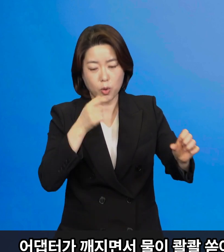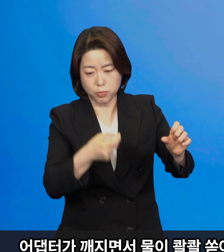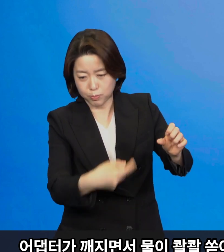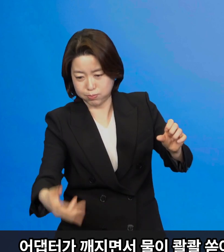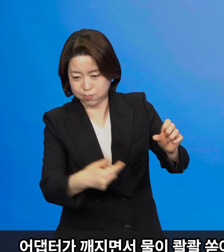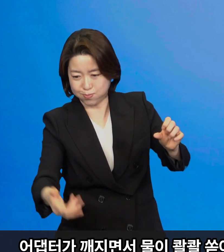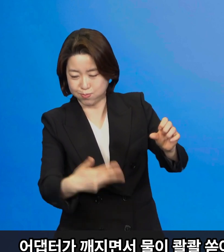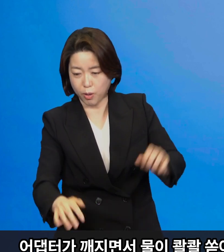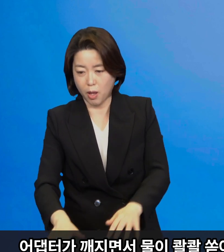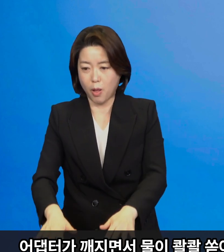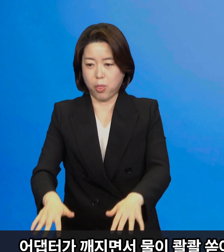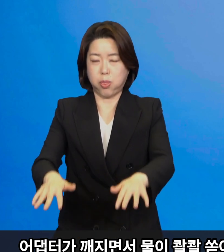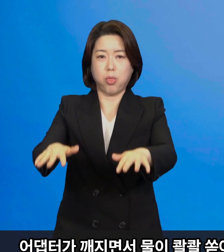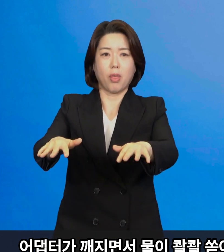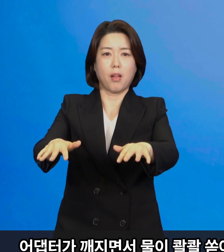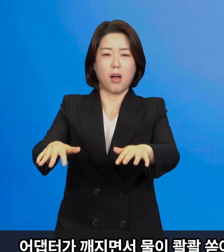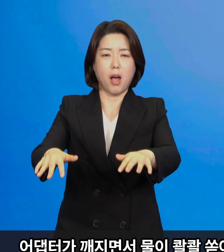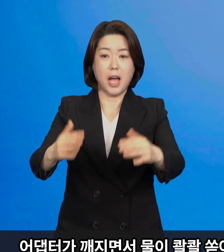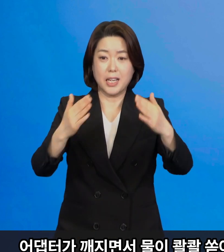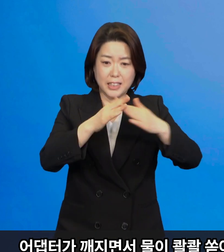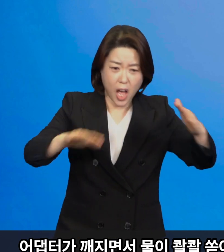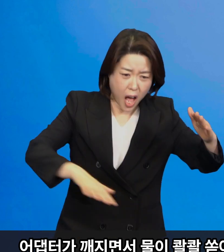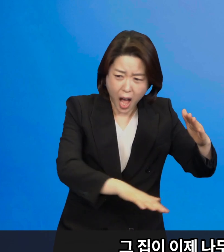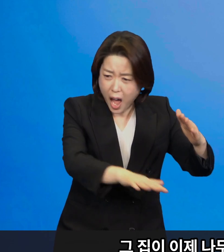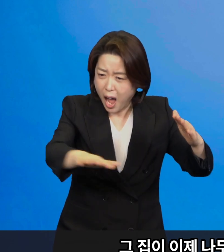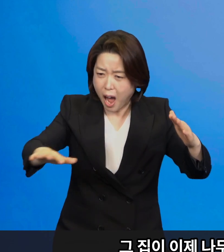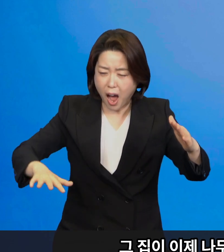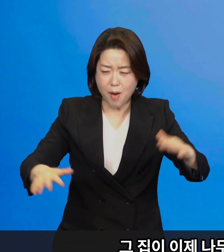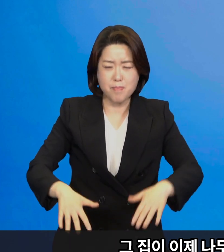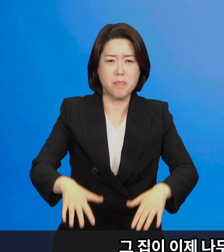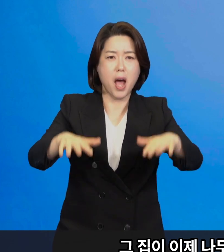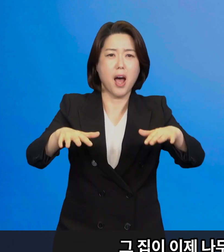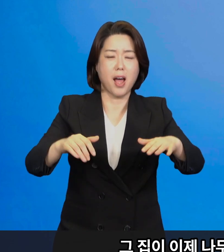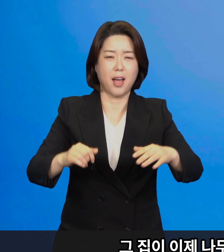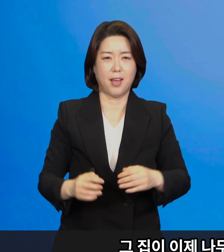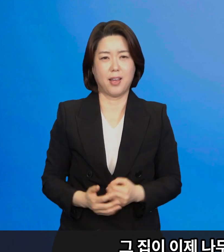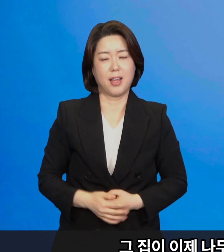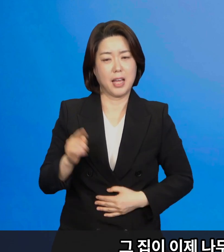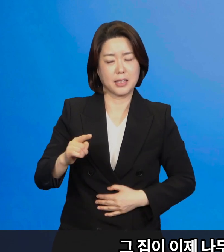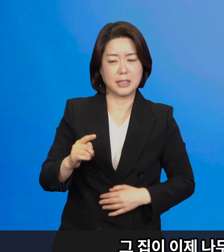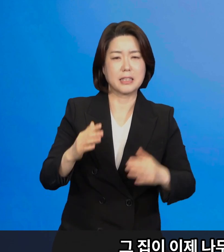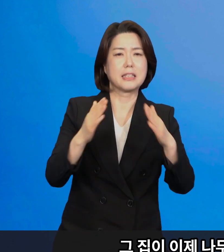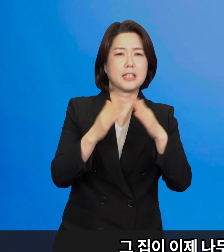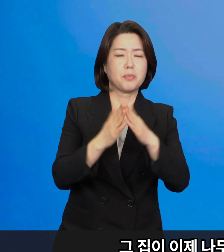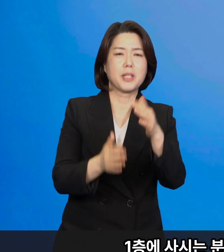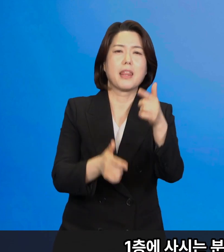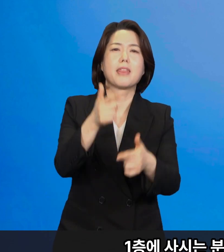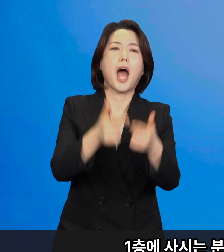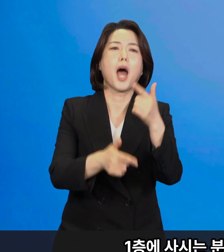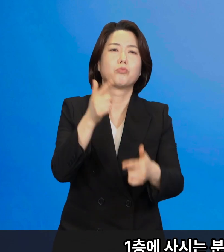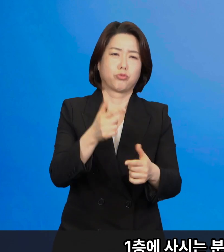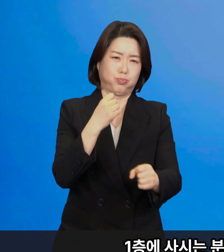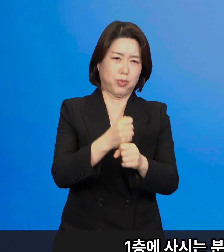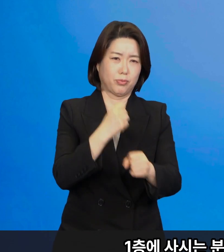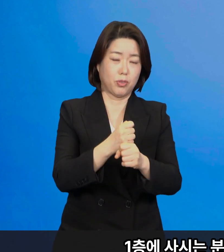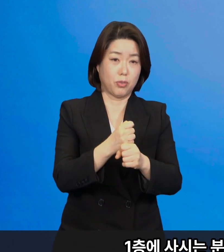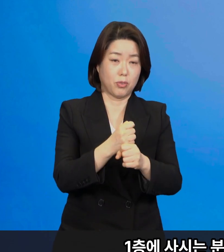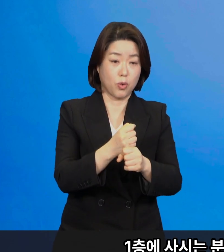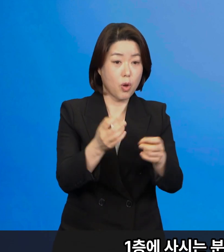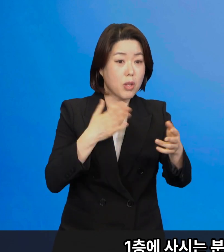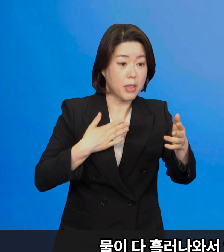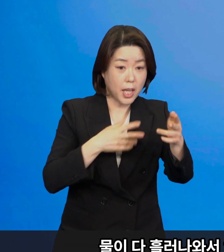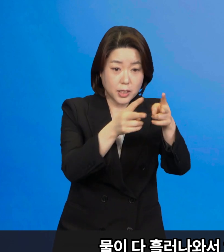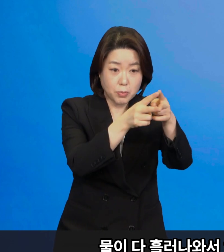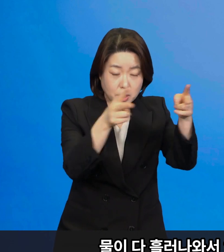쏟아져 나오고 있는 겁니다. 난리가 났어요. 그 집이 이제 나무로 지어졌기 때문에 이제 1층에 사시는 분이